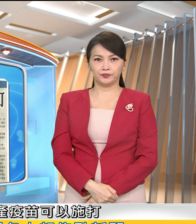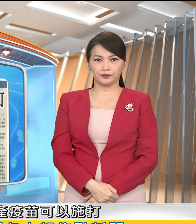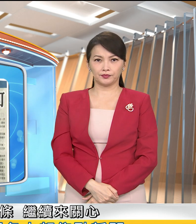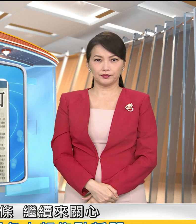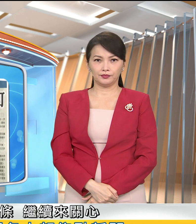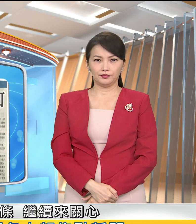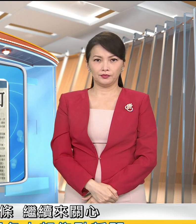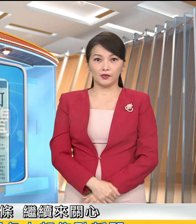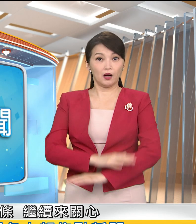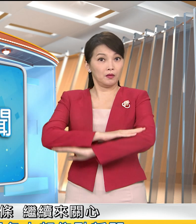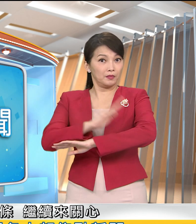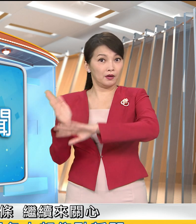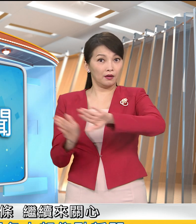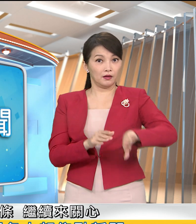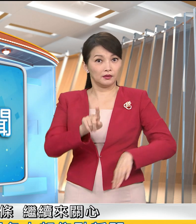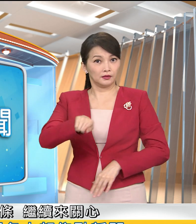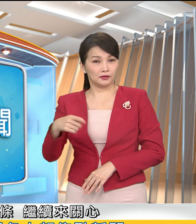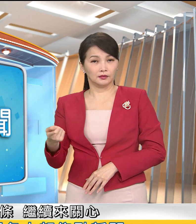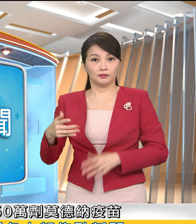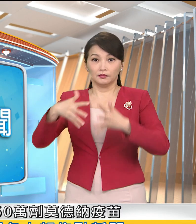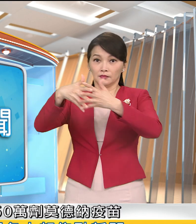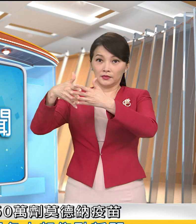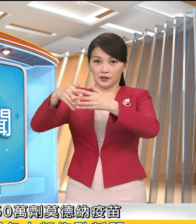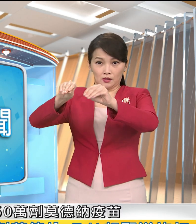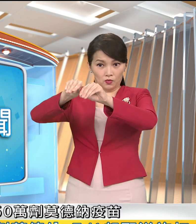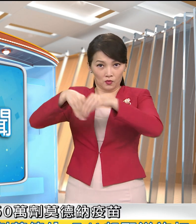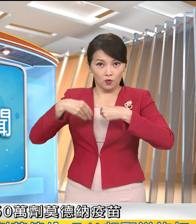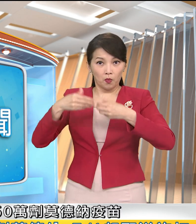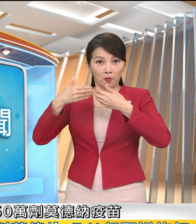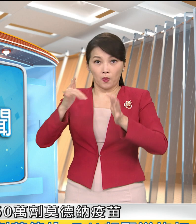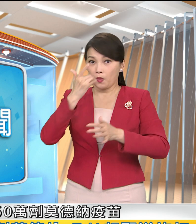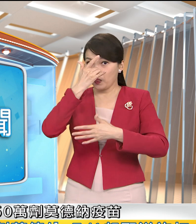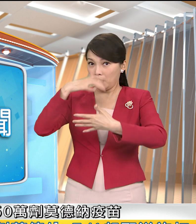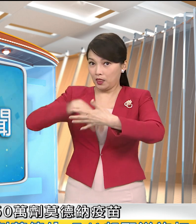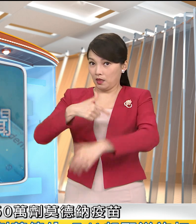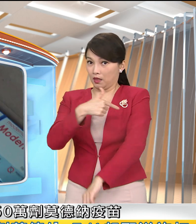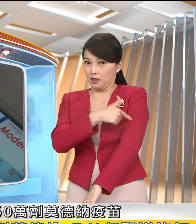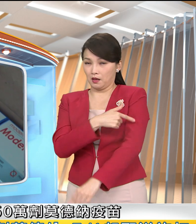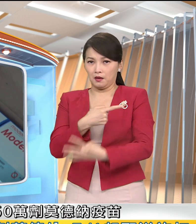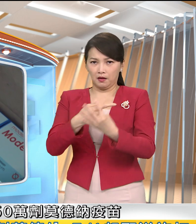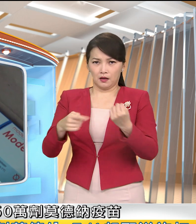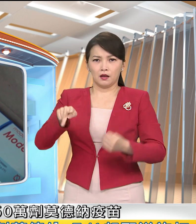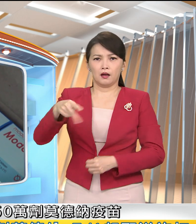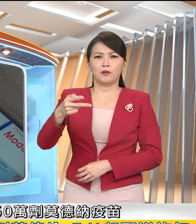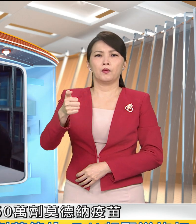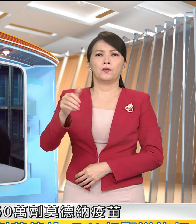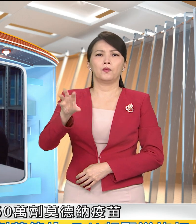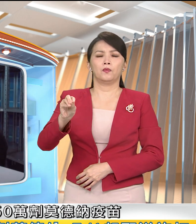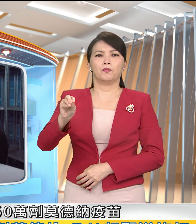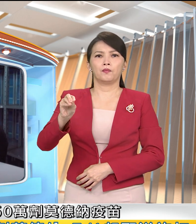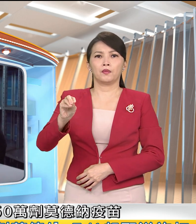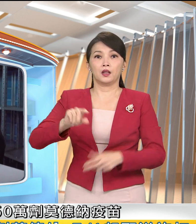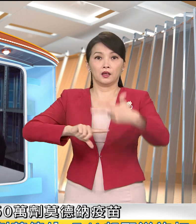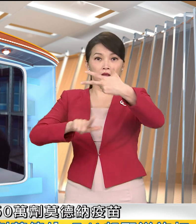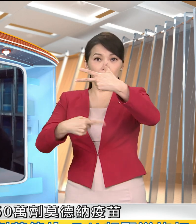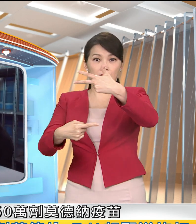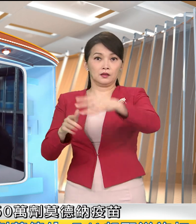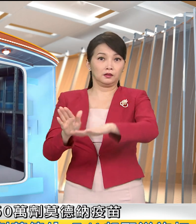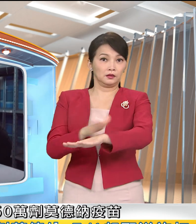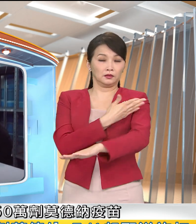而了解完了三大报的头条，继续来关心美国所赠送的250万剂莫德纳疫苗，